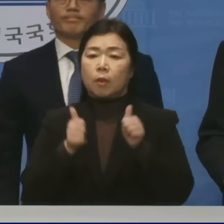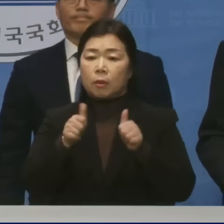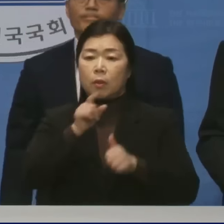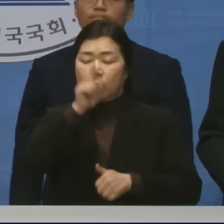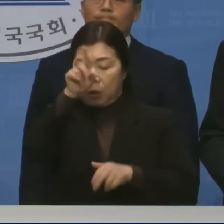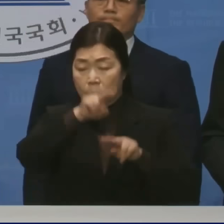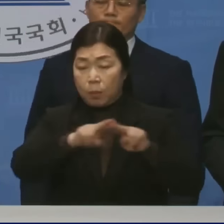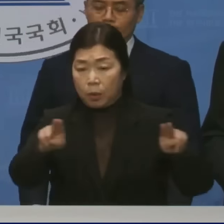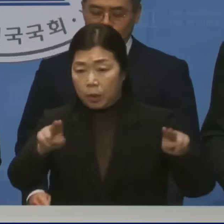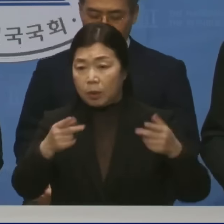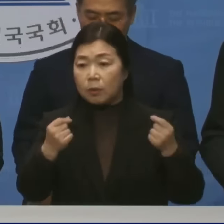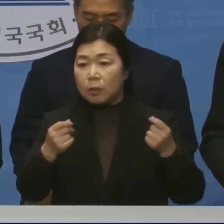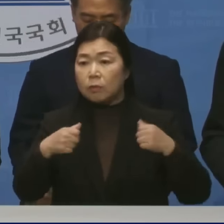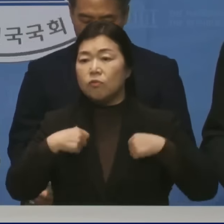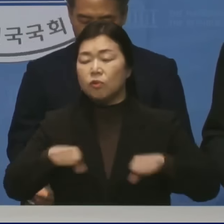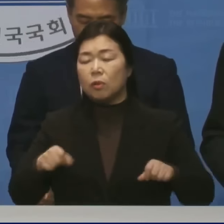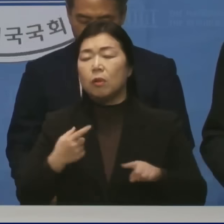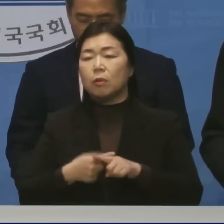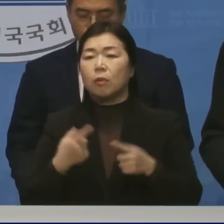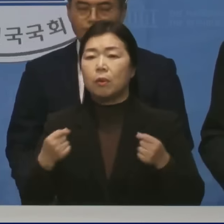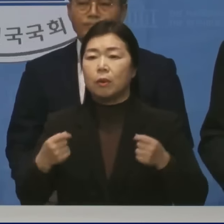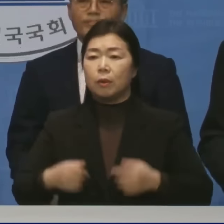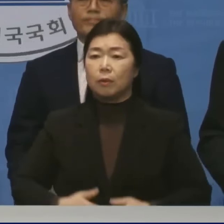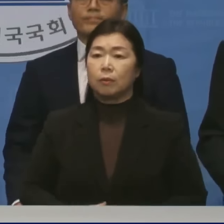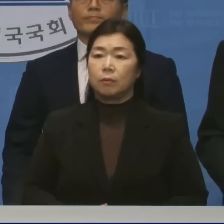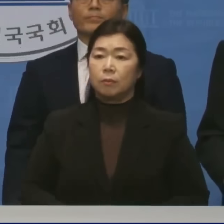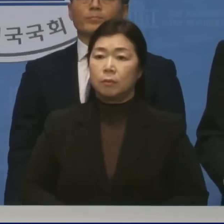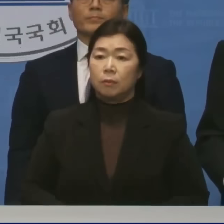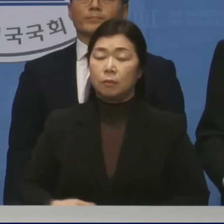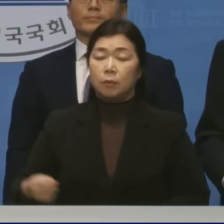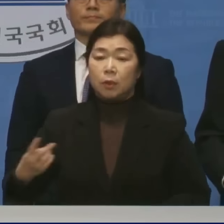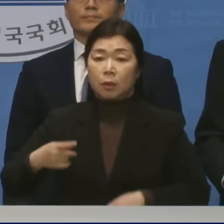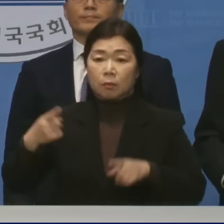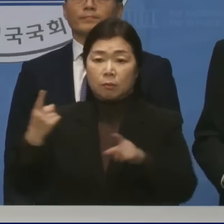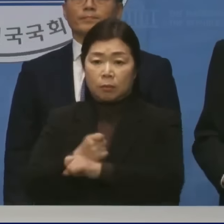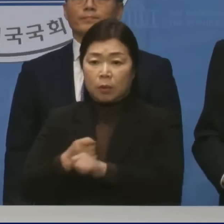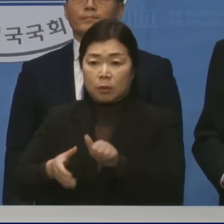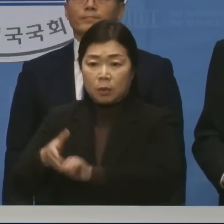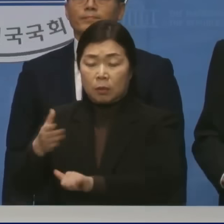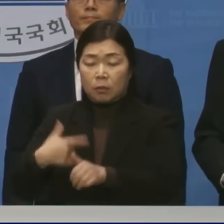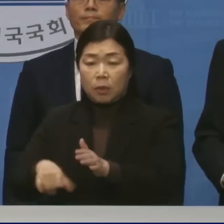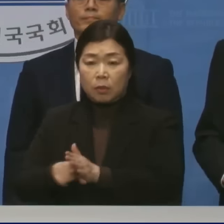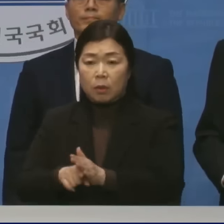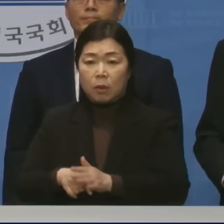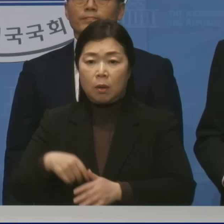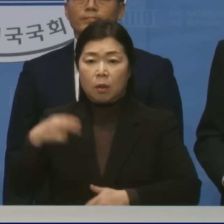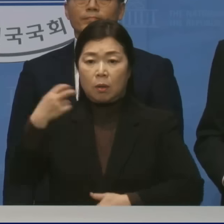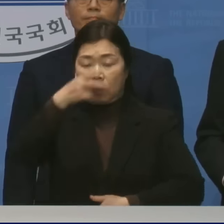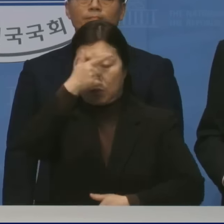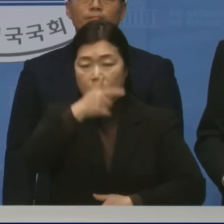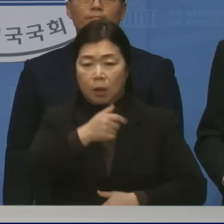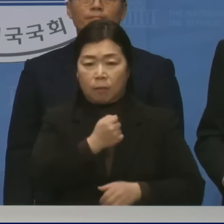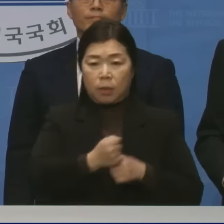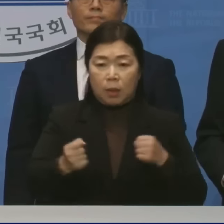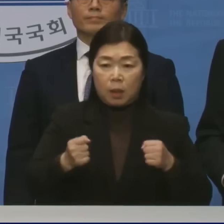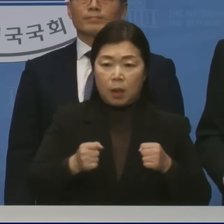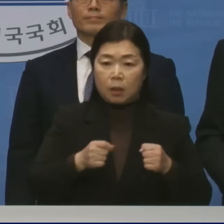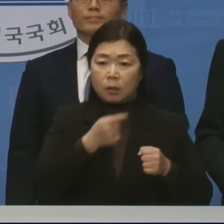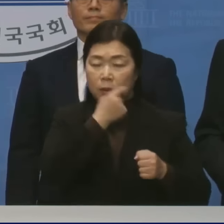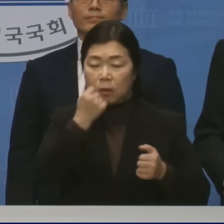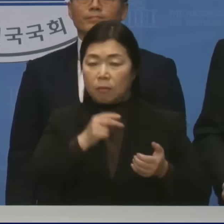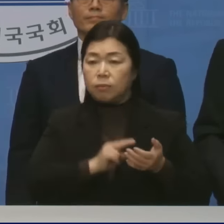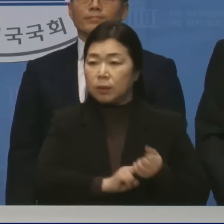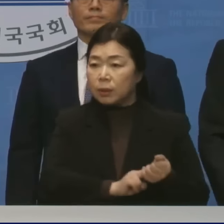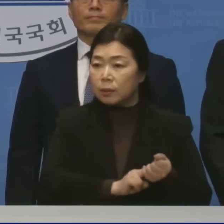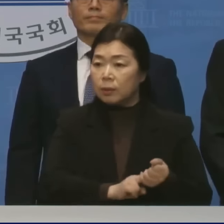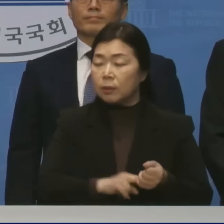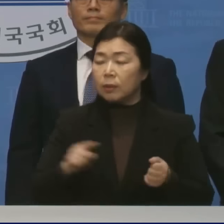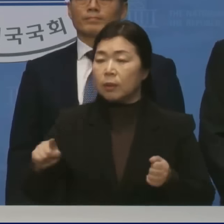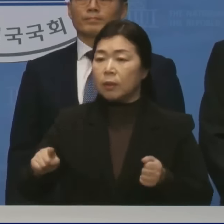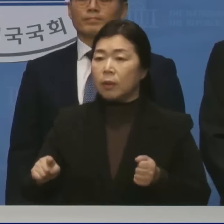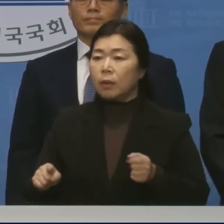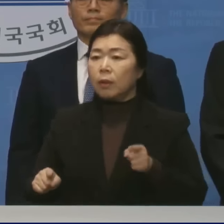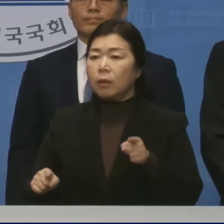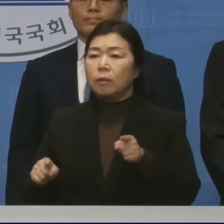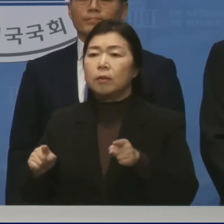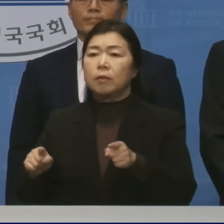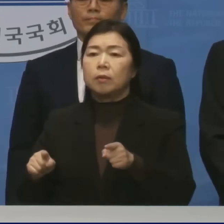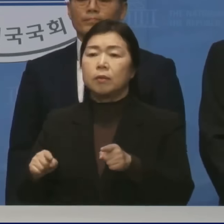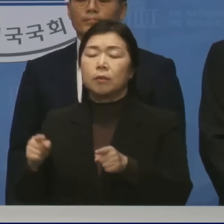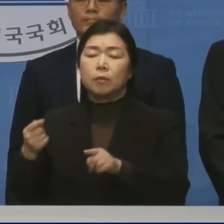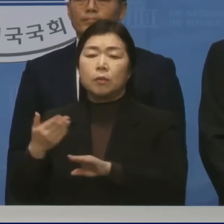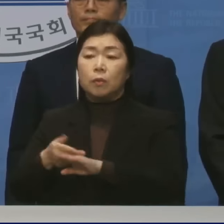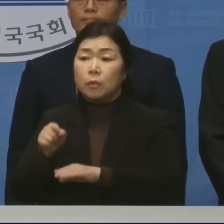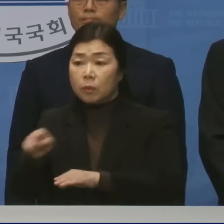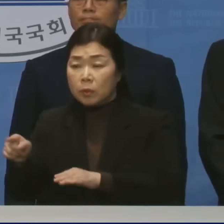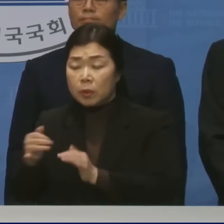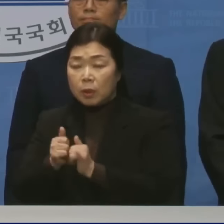이뿐만이 아닙니다. 정적 제거를 위해 검찰에게 불리한 증거는 감추고 피고인에게 유리한